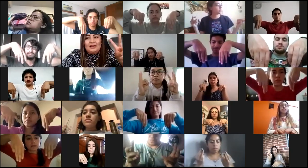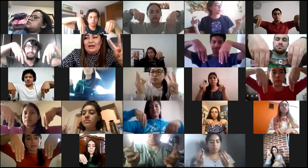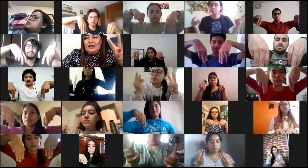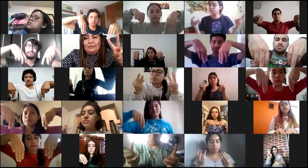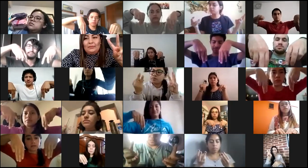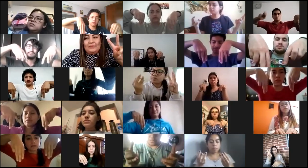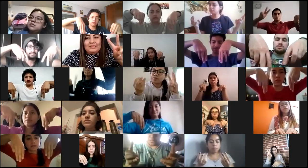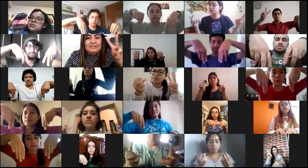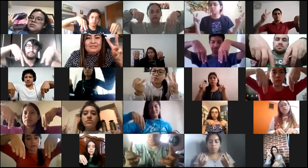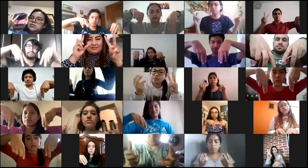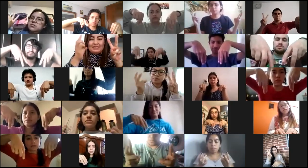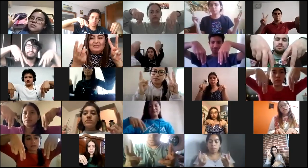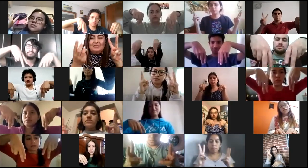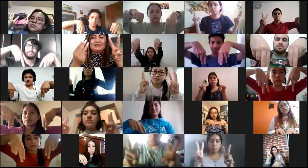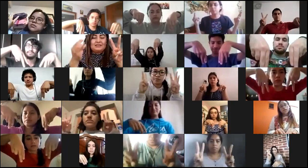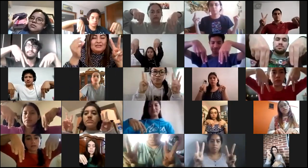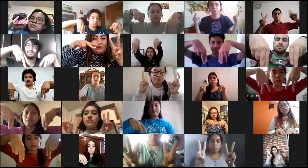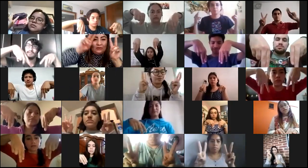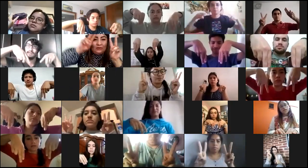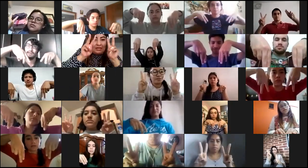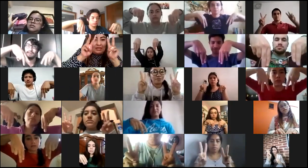agarro para más seguro,